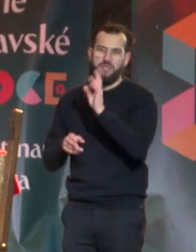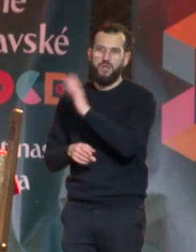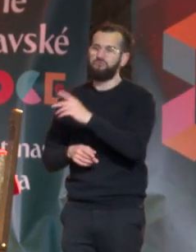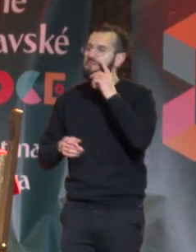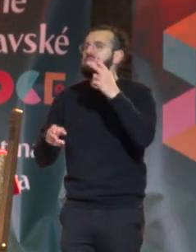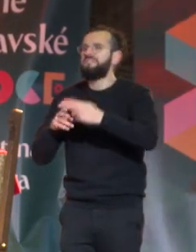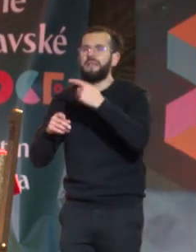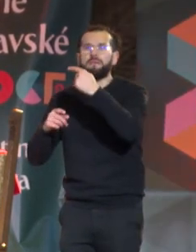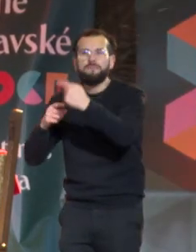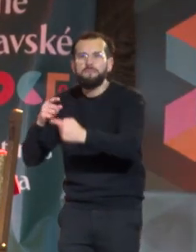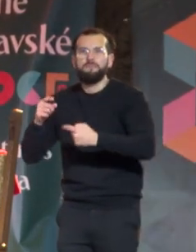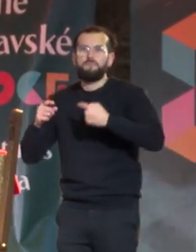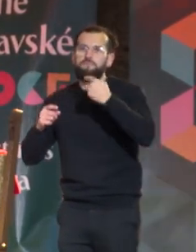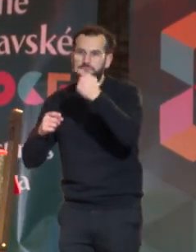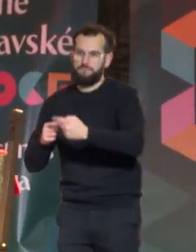cvaká to doma stále.